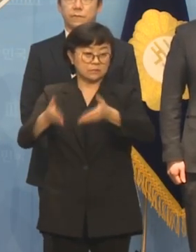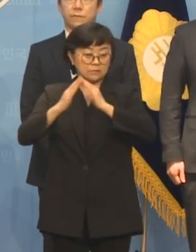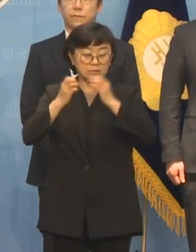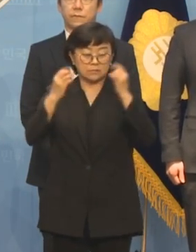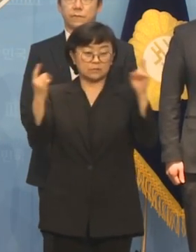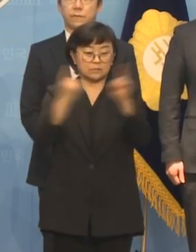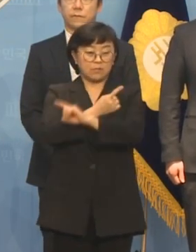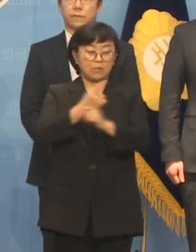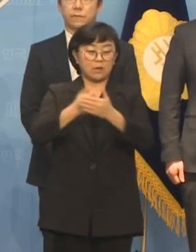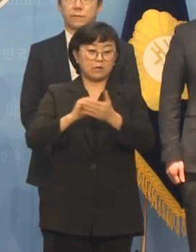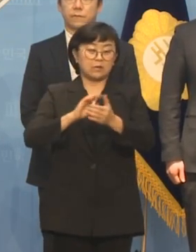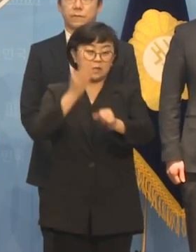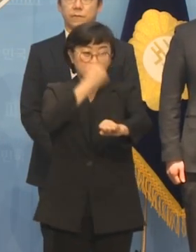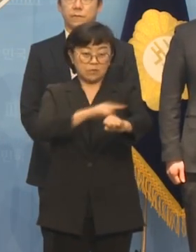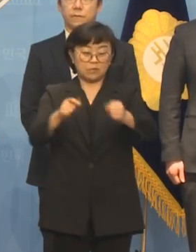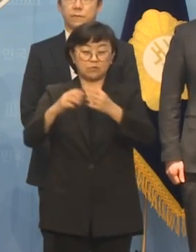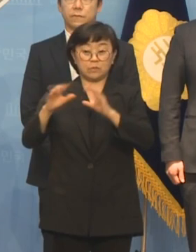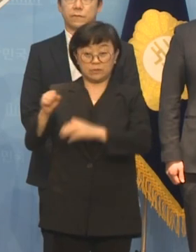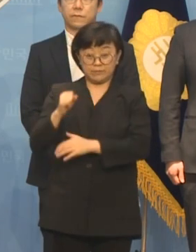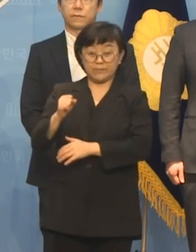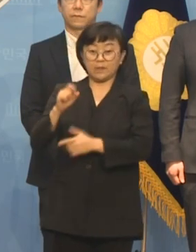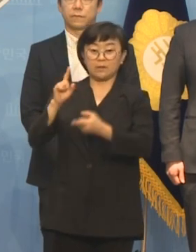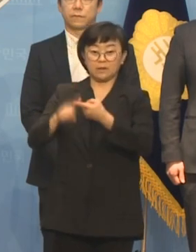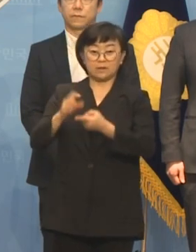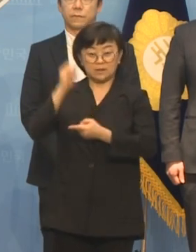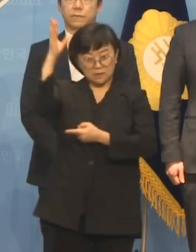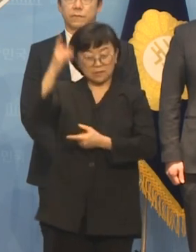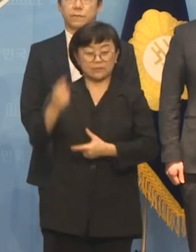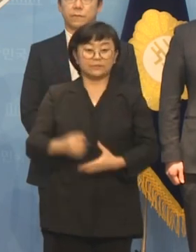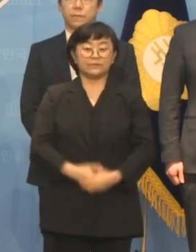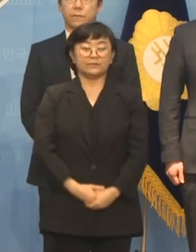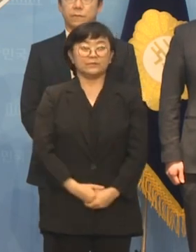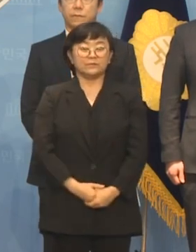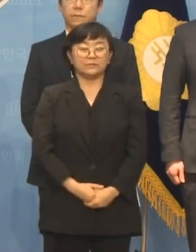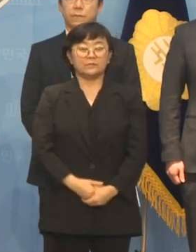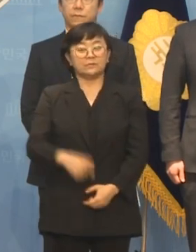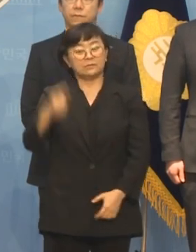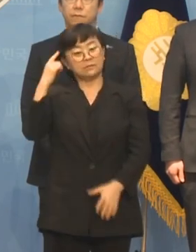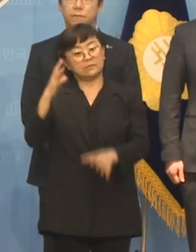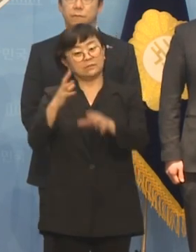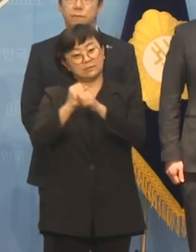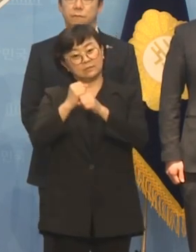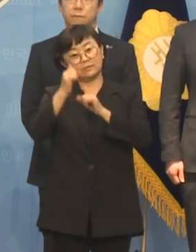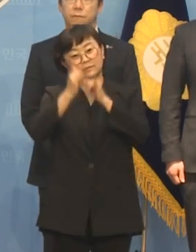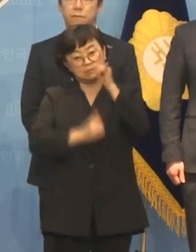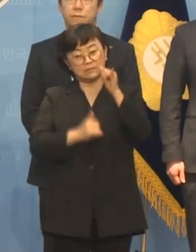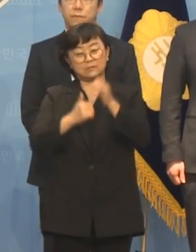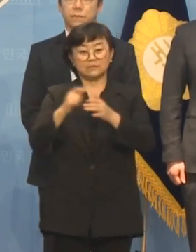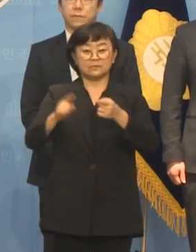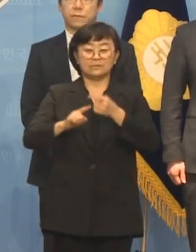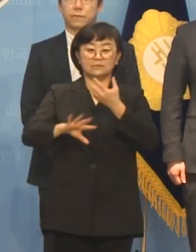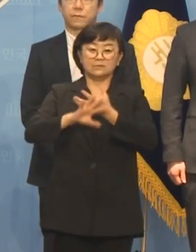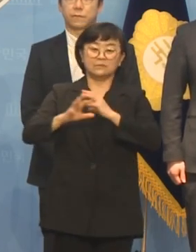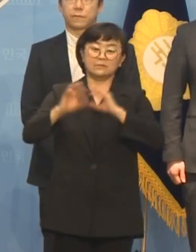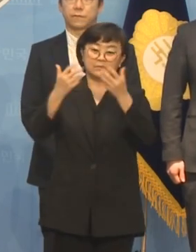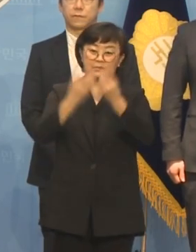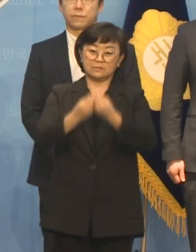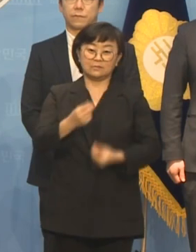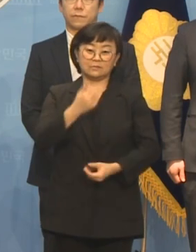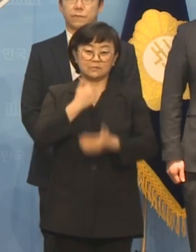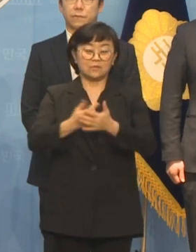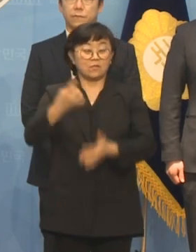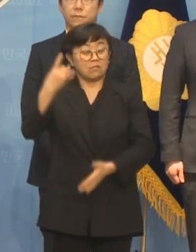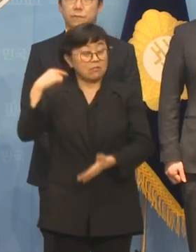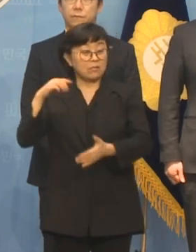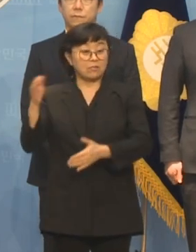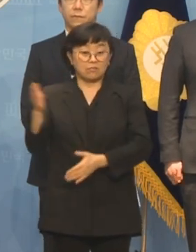선거개혁을 무력화한 게 국민의힘이었던 걸 잊은 것처럼 개념도 역사도 해외 사례도 상관없이